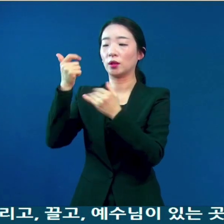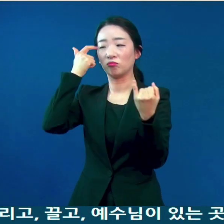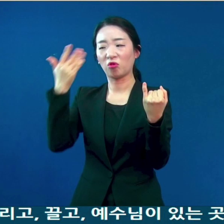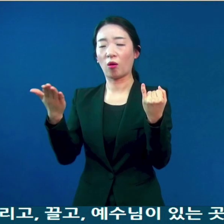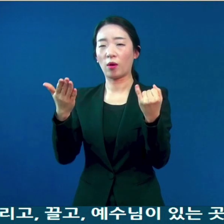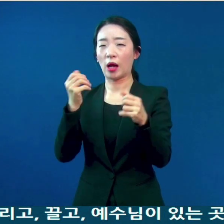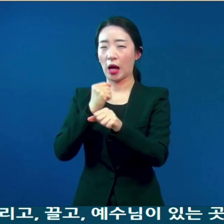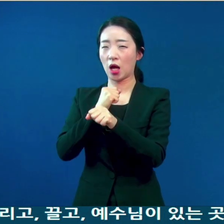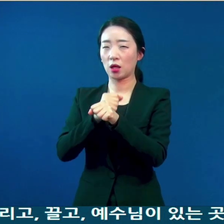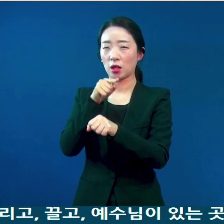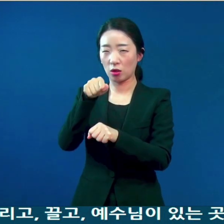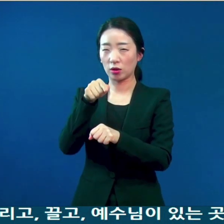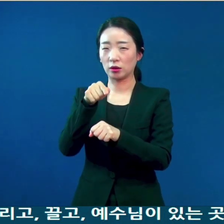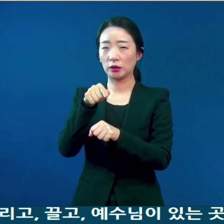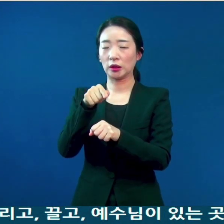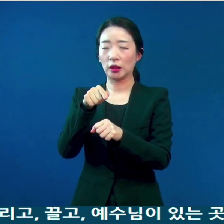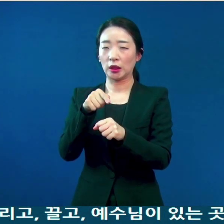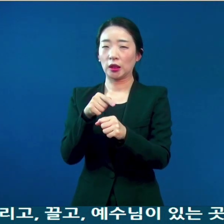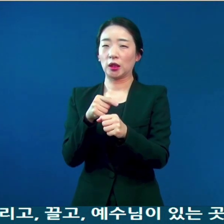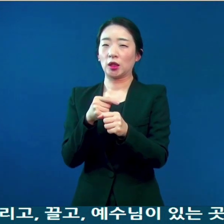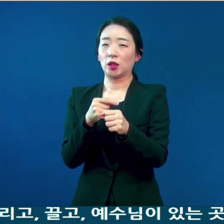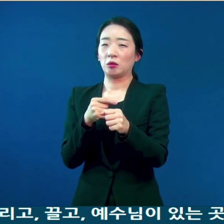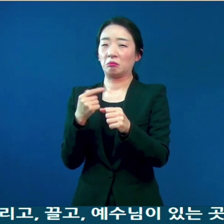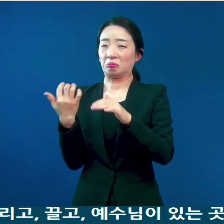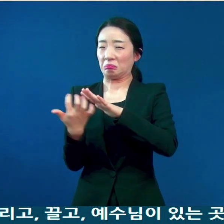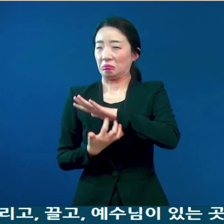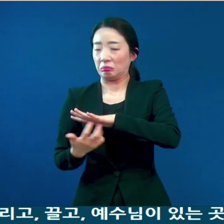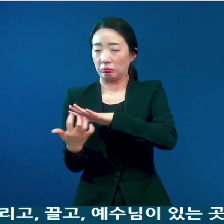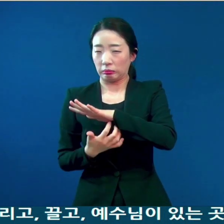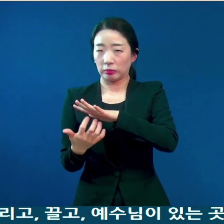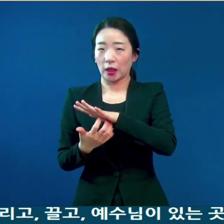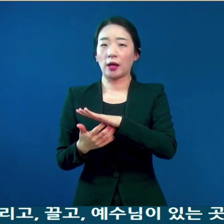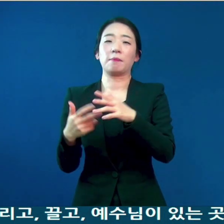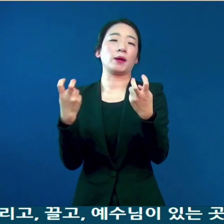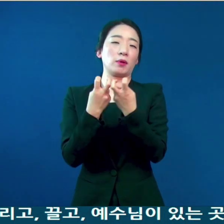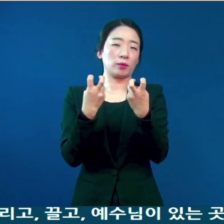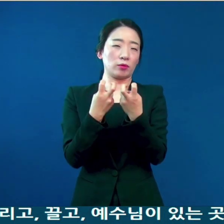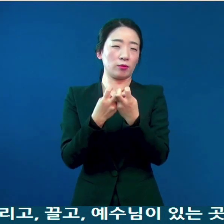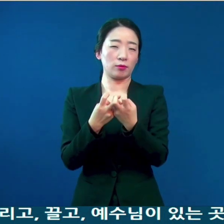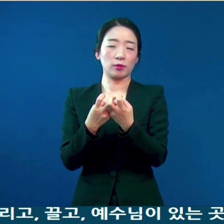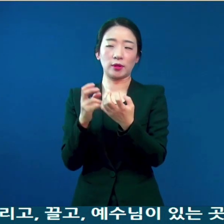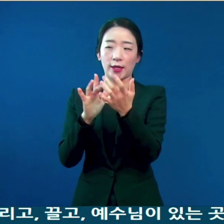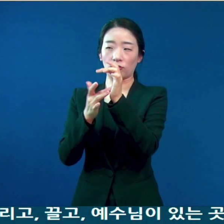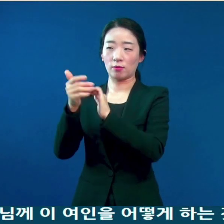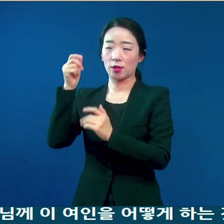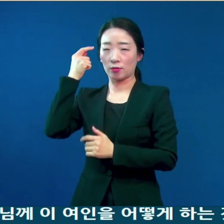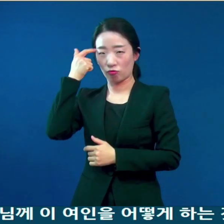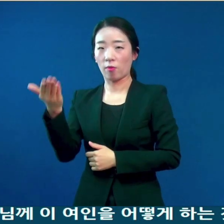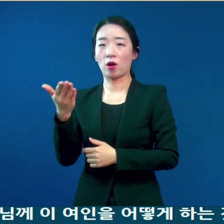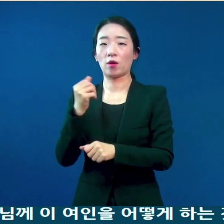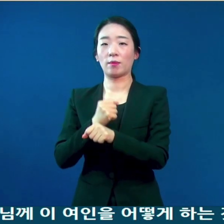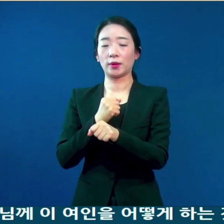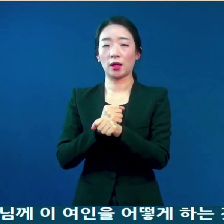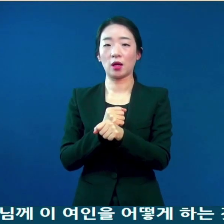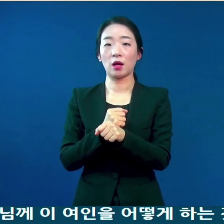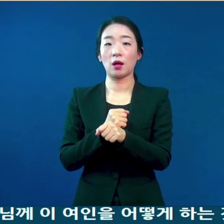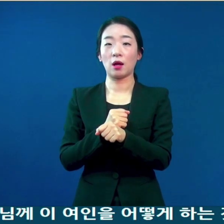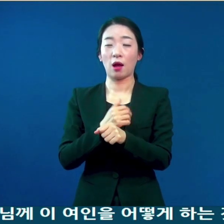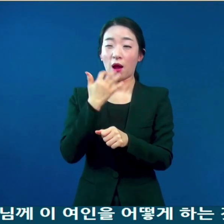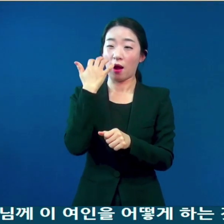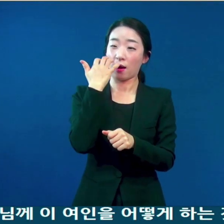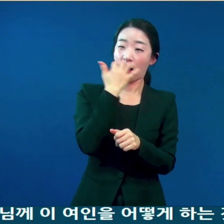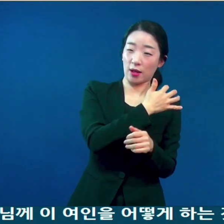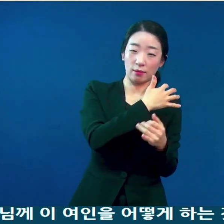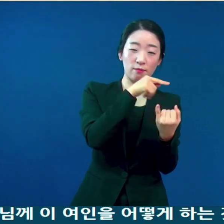음모였습니다. 모세의 법에 의하면 간음하는 현장에서 붙들린 여인은 돌로 쳐 죽이라 이렇게 되어